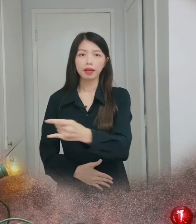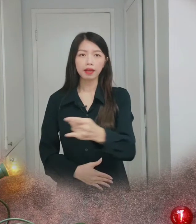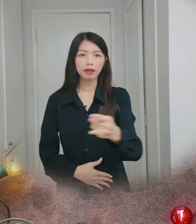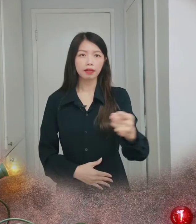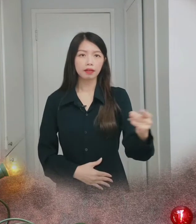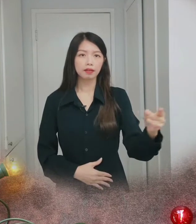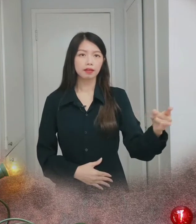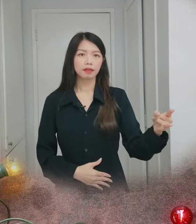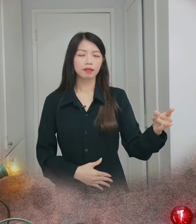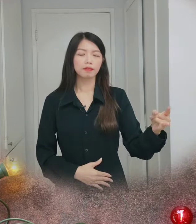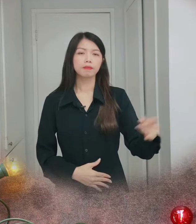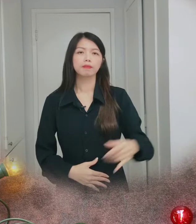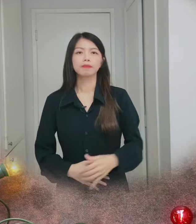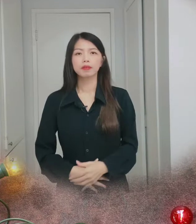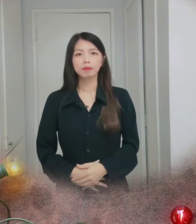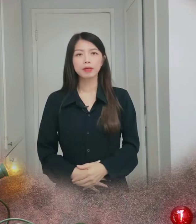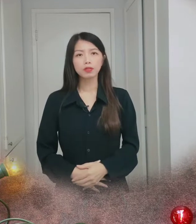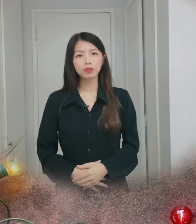사람에게